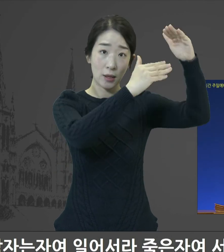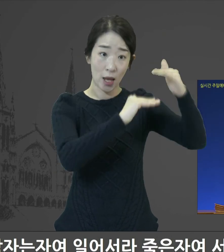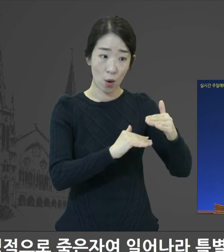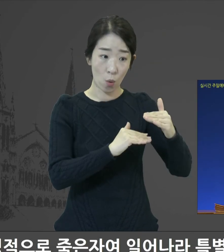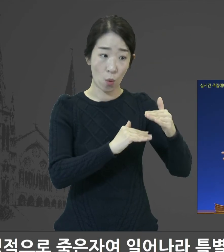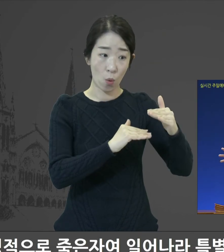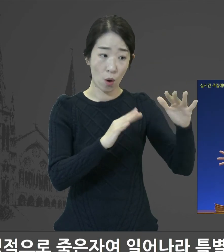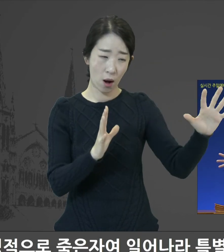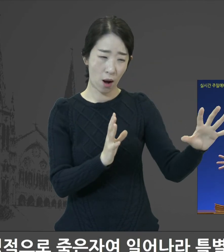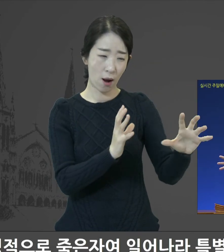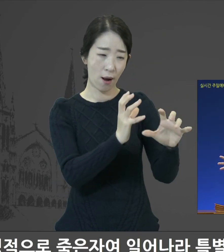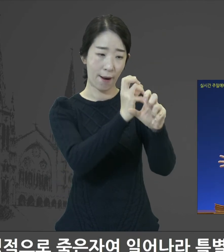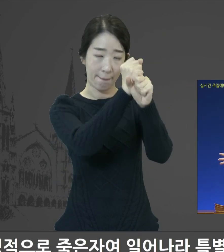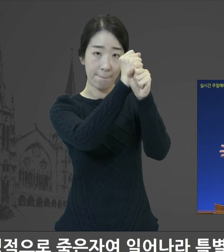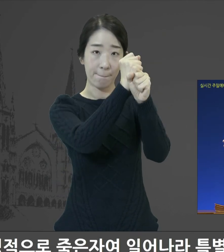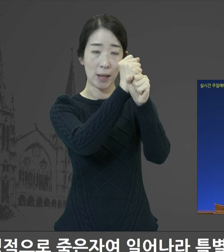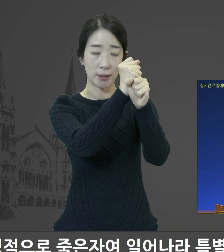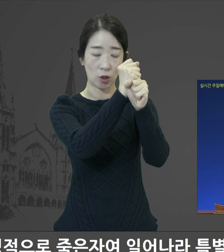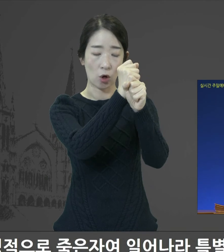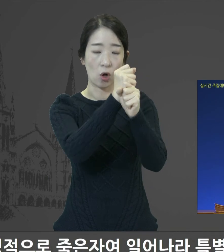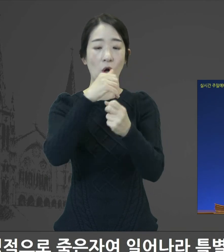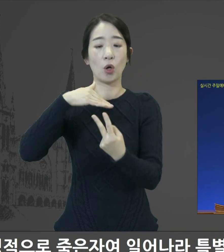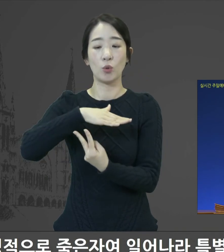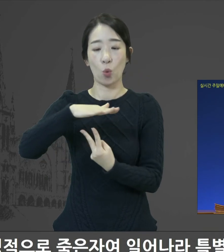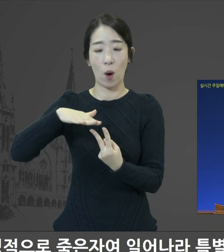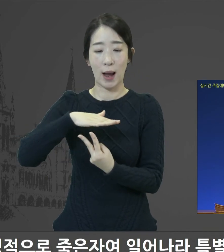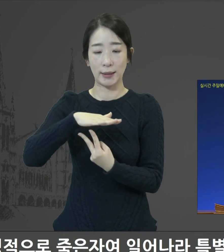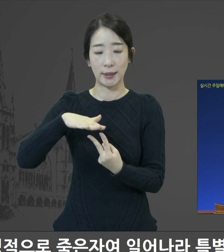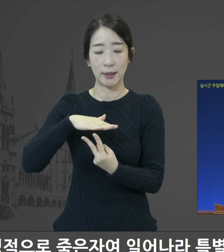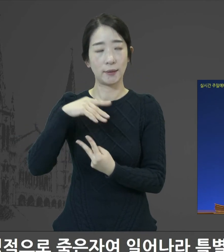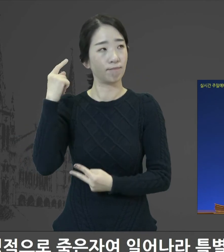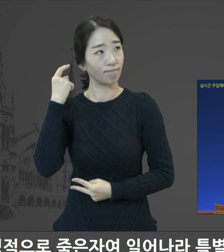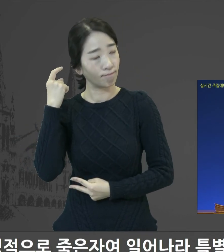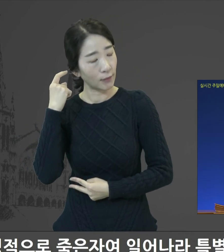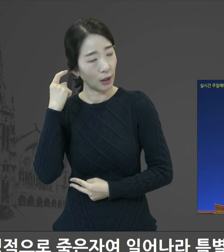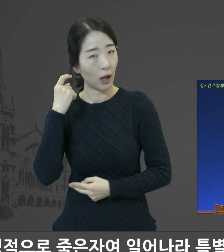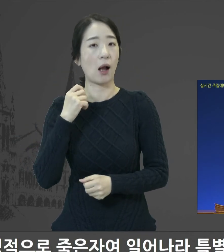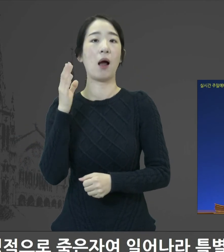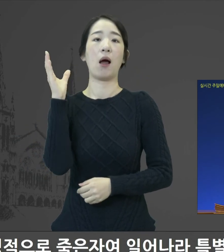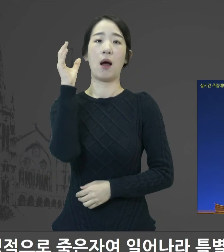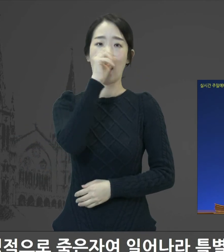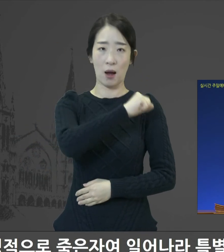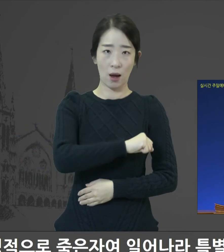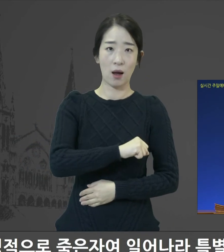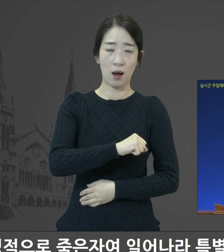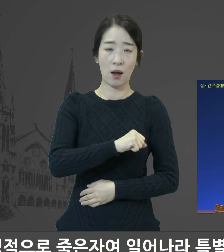이 초대 교인들이, 사도 바울이 쭉 그 말씀을 들으면서